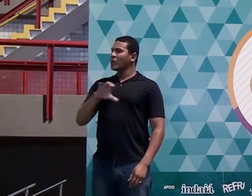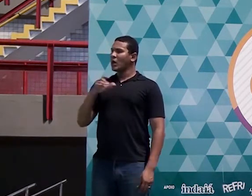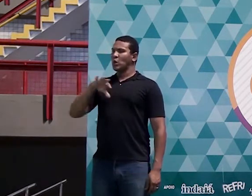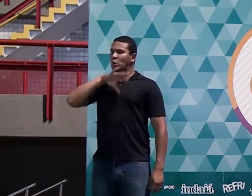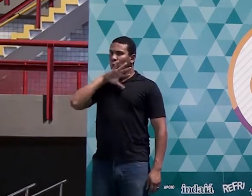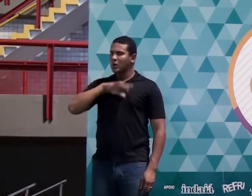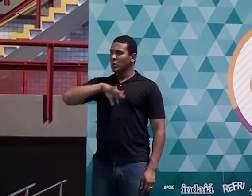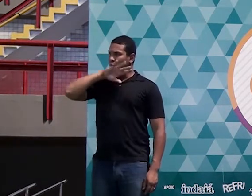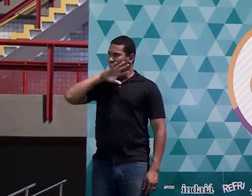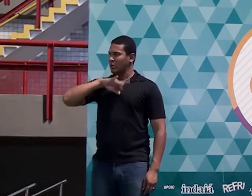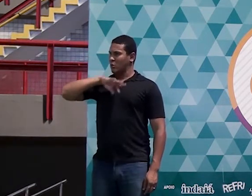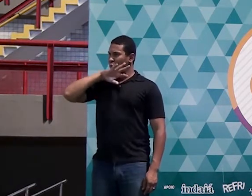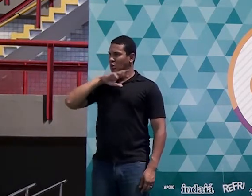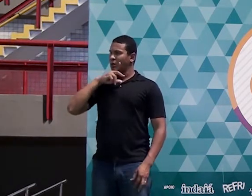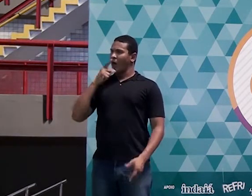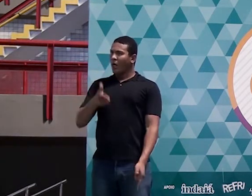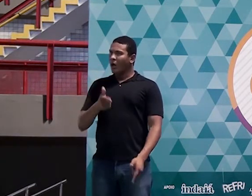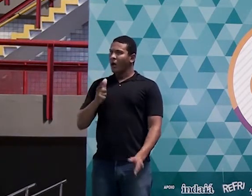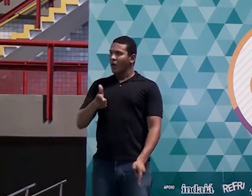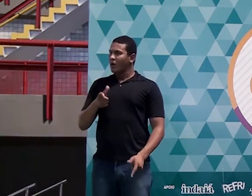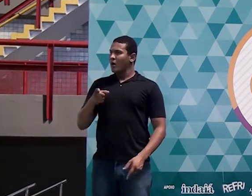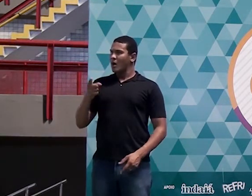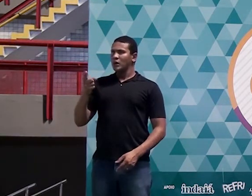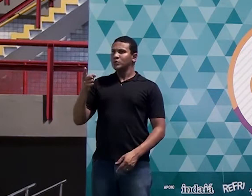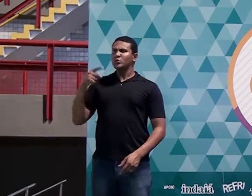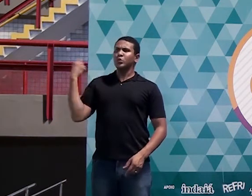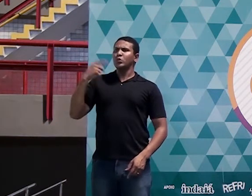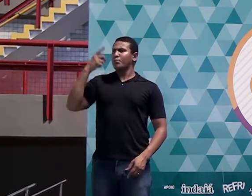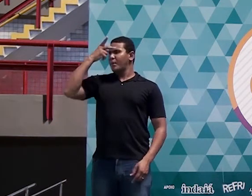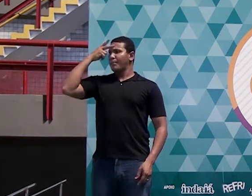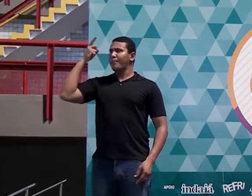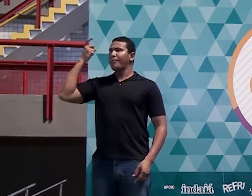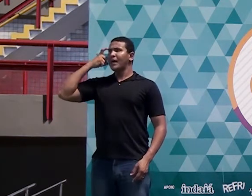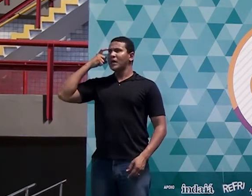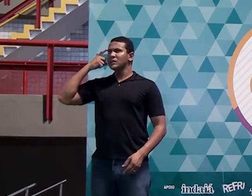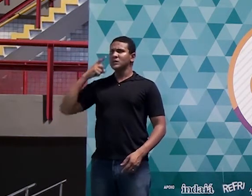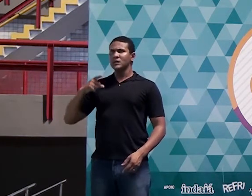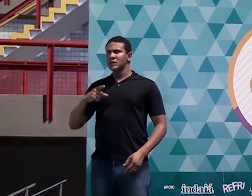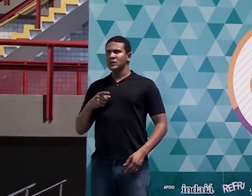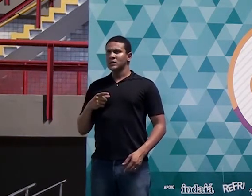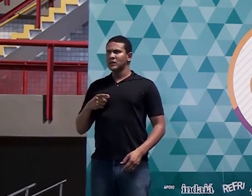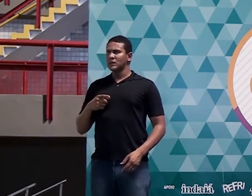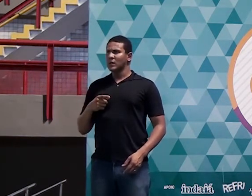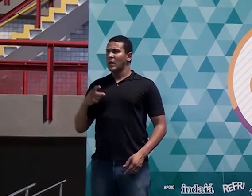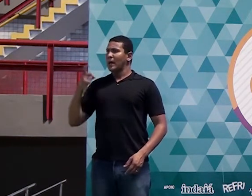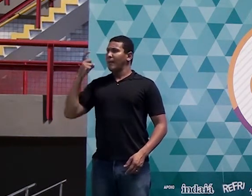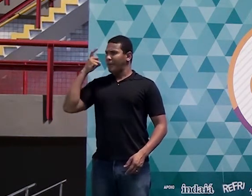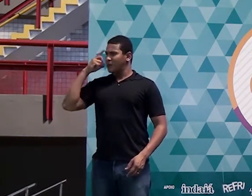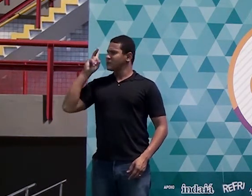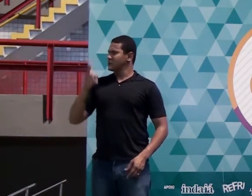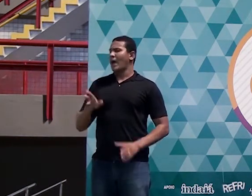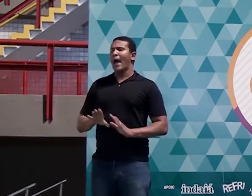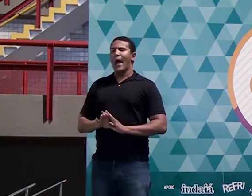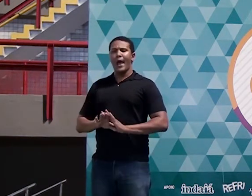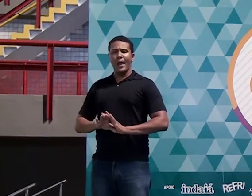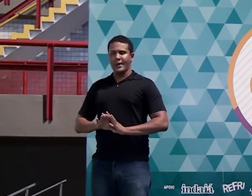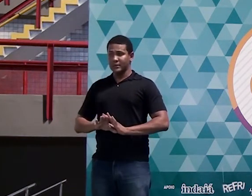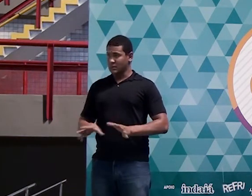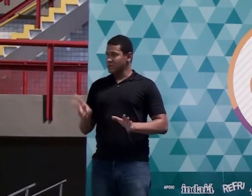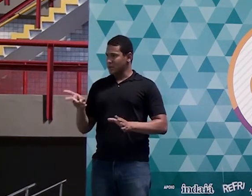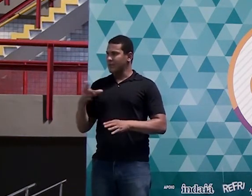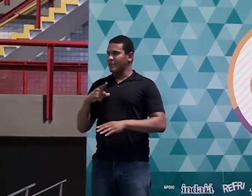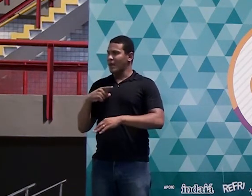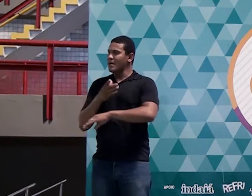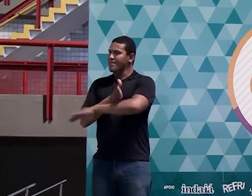cruel. E coloca na cabeça do aluno que se tiver uma questão sobre Idade Média, e sempre tem uma questão sobre Idade Média na prova do